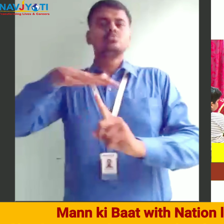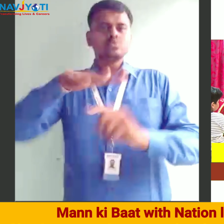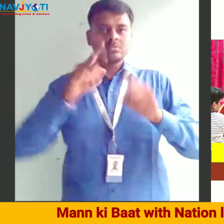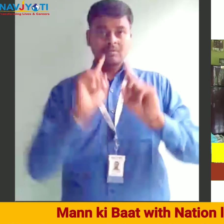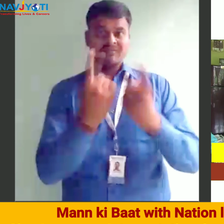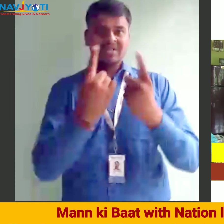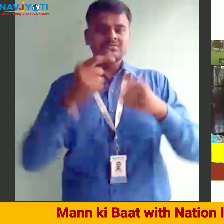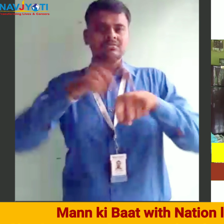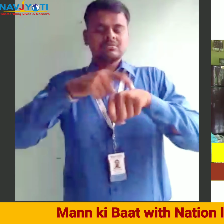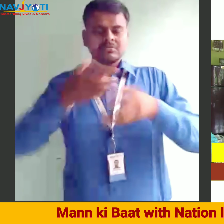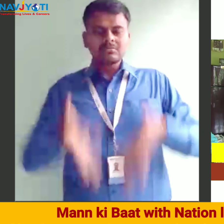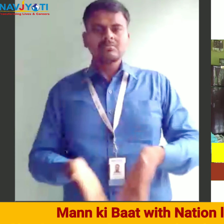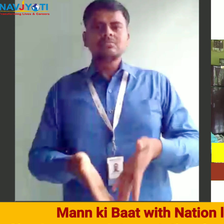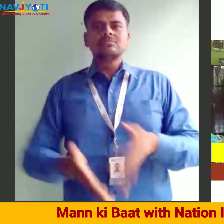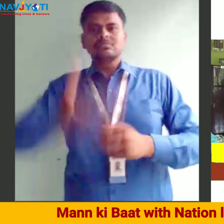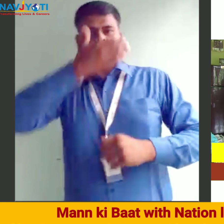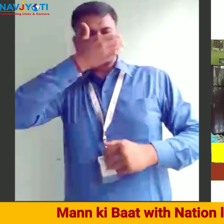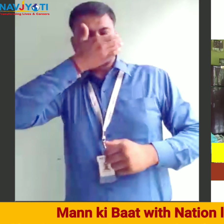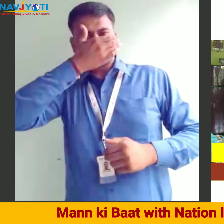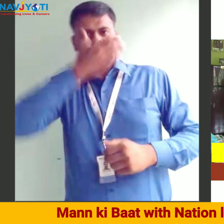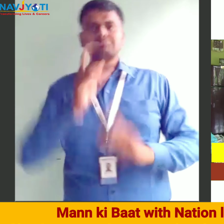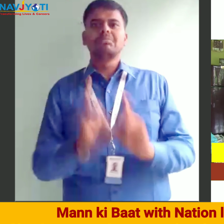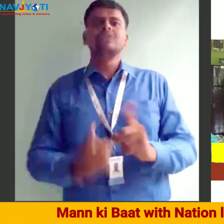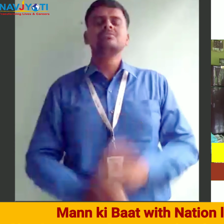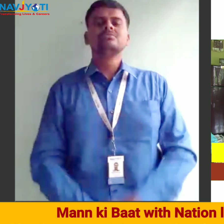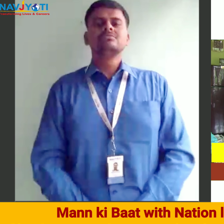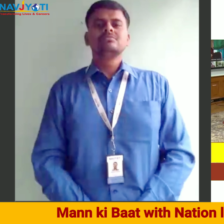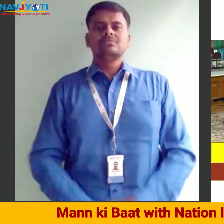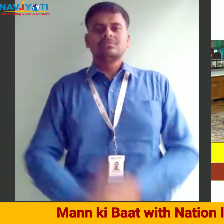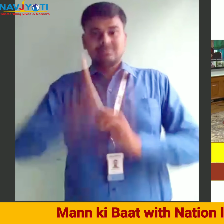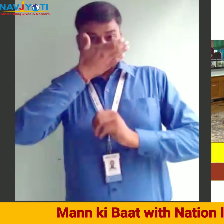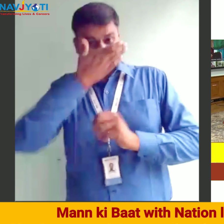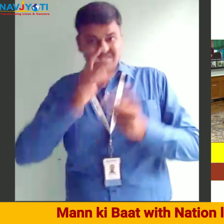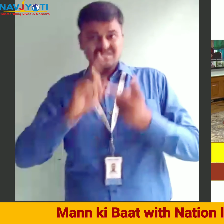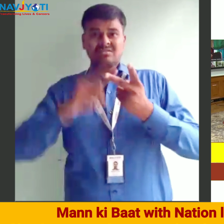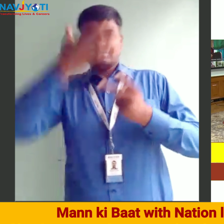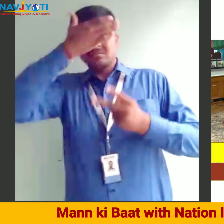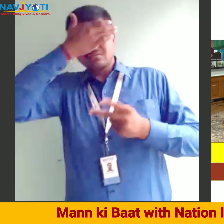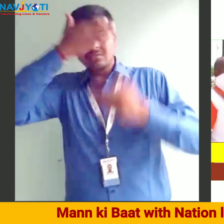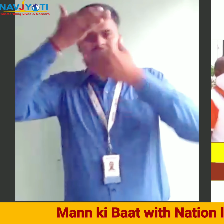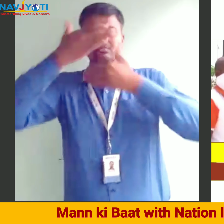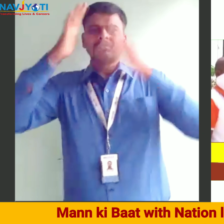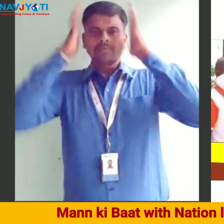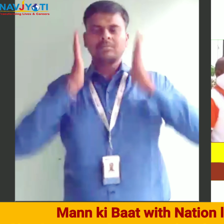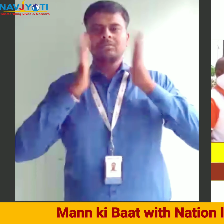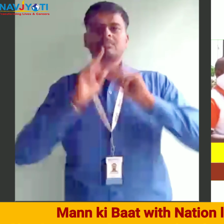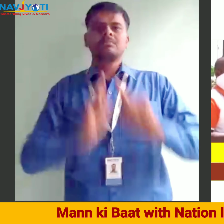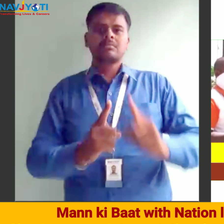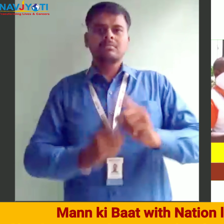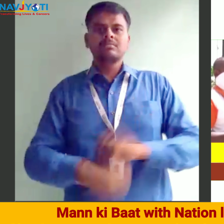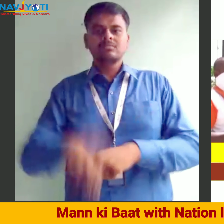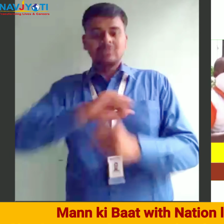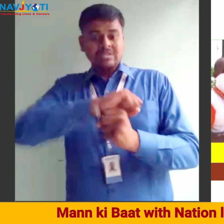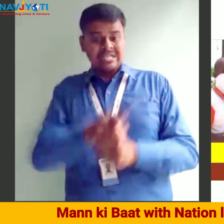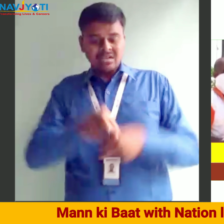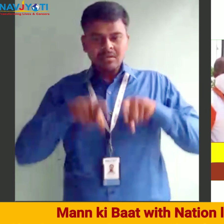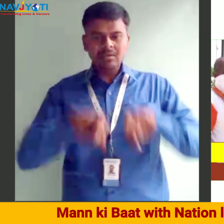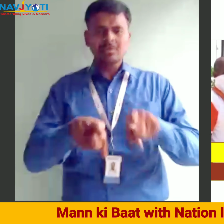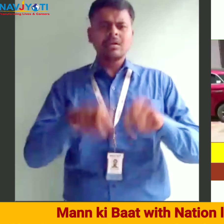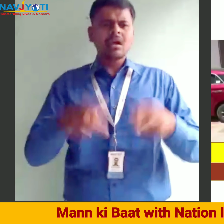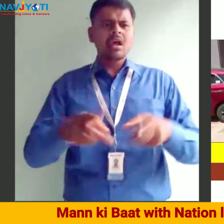हमें अपने आसपास देखने को मिल रहे हैं, इनमें सबसे पहला है मास्क पहनना और अपने चेहरे